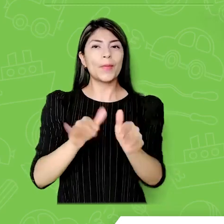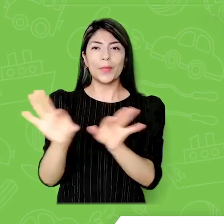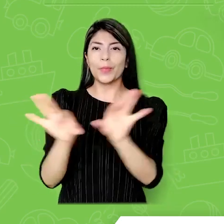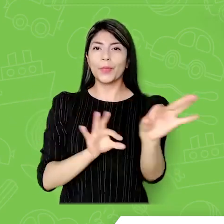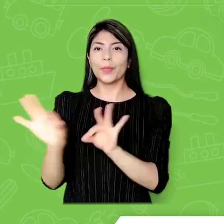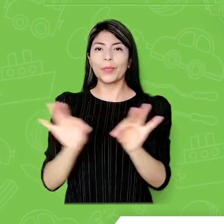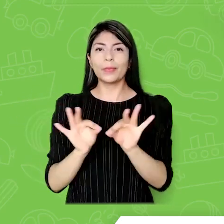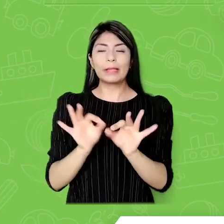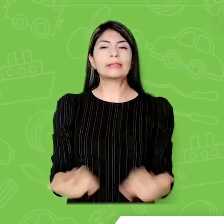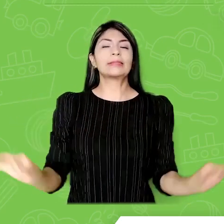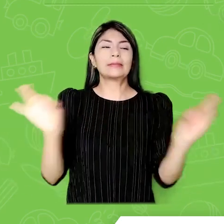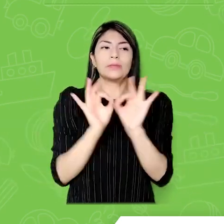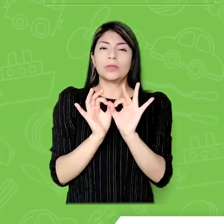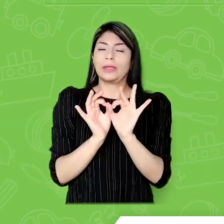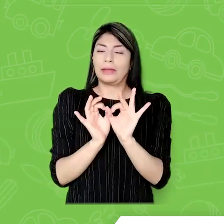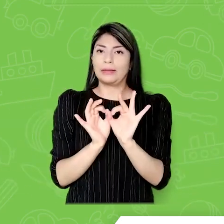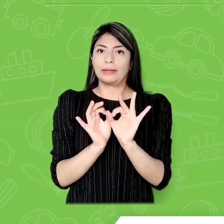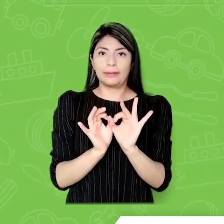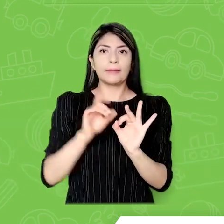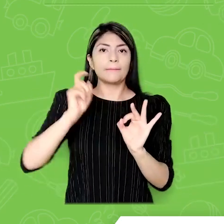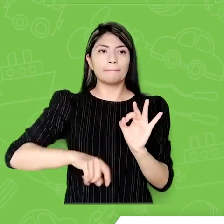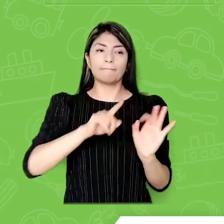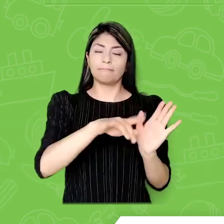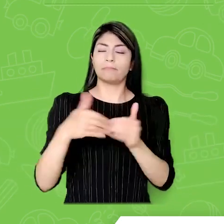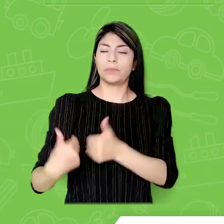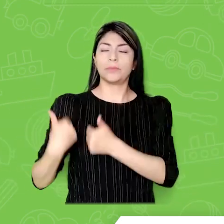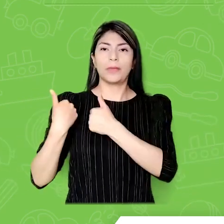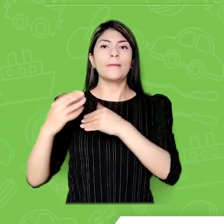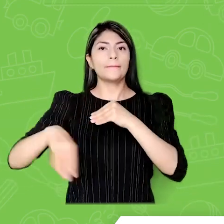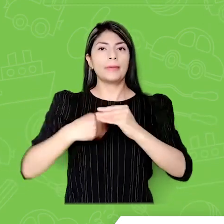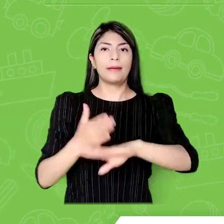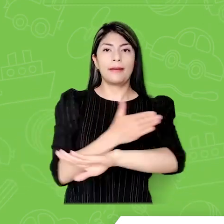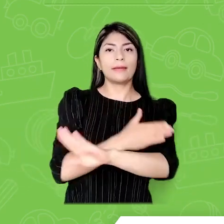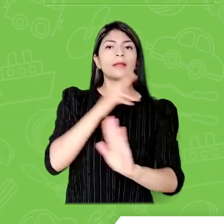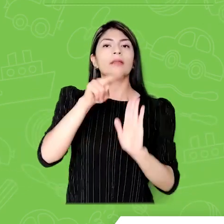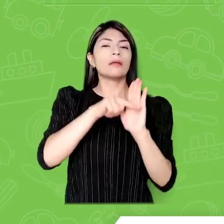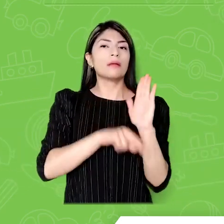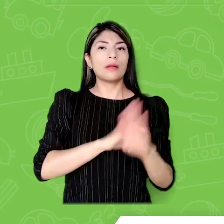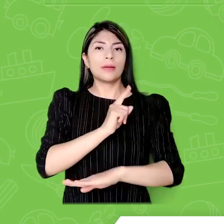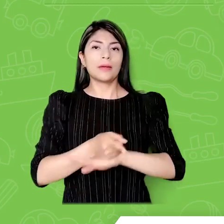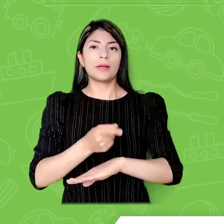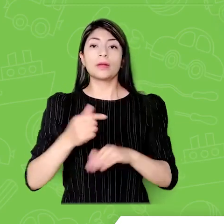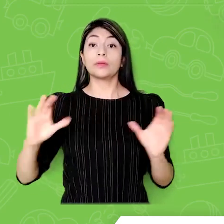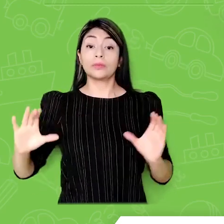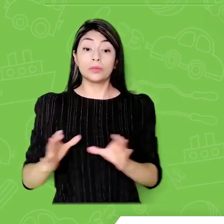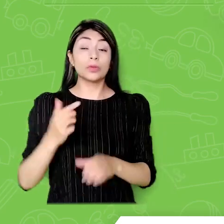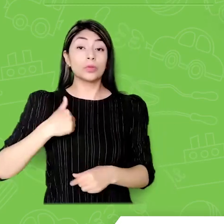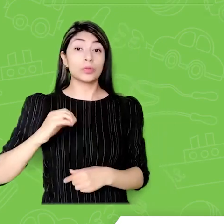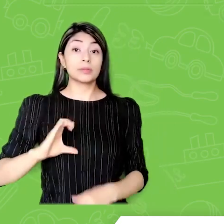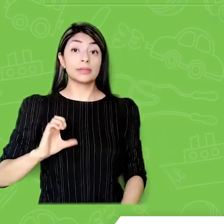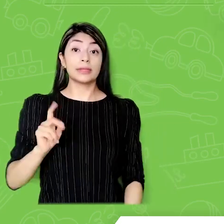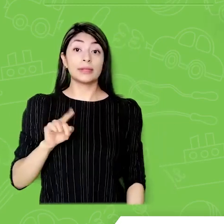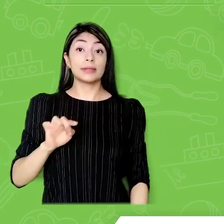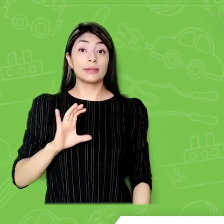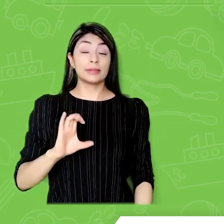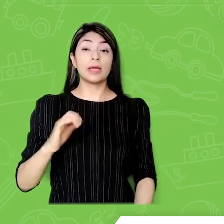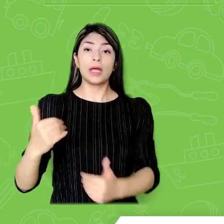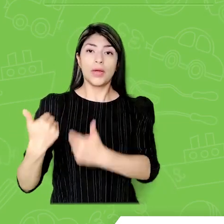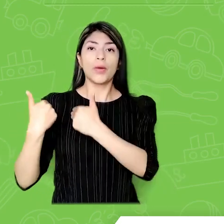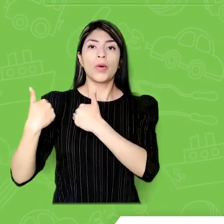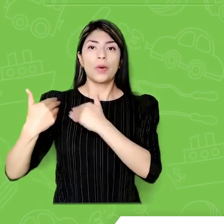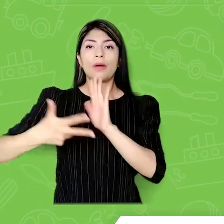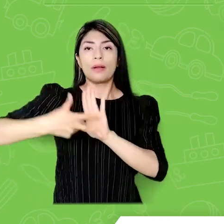de la anterior normativa, la CNSC, en uso de sus competencias constitucionales y legales,